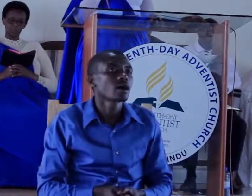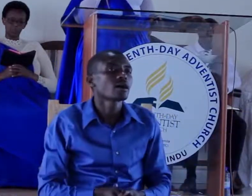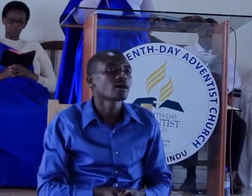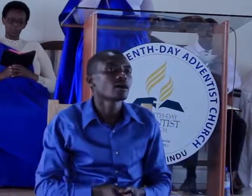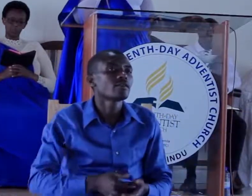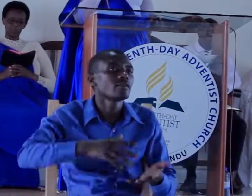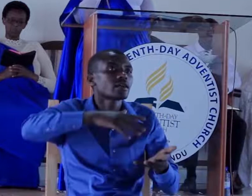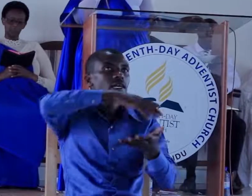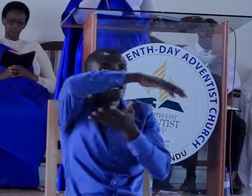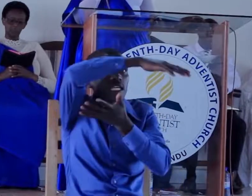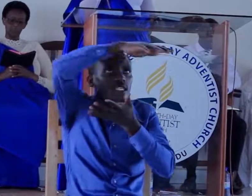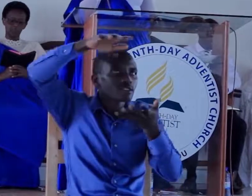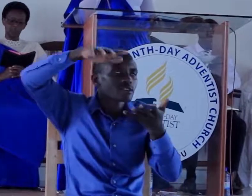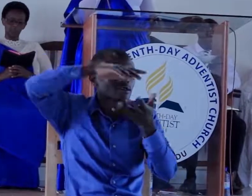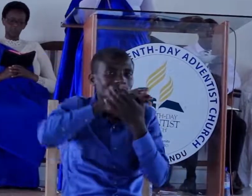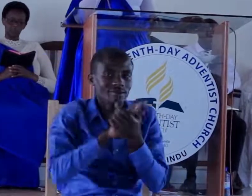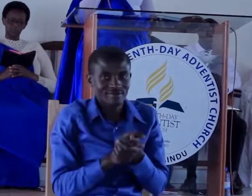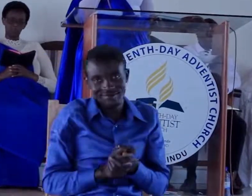ego